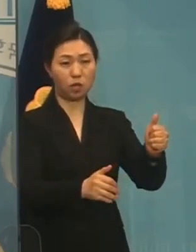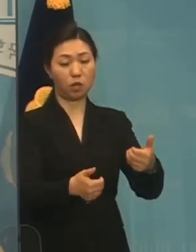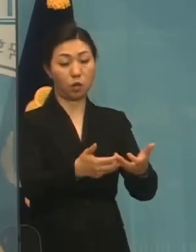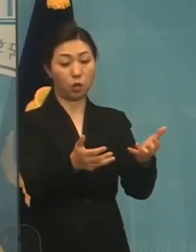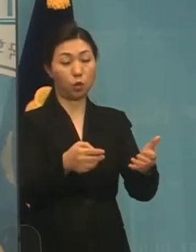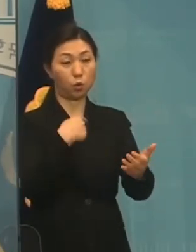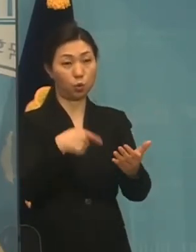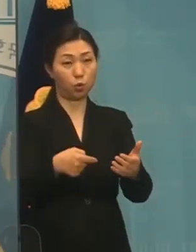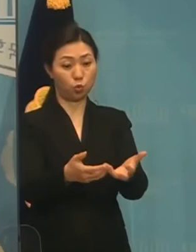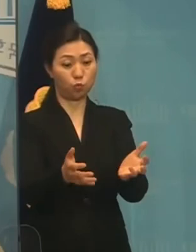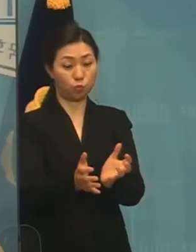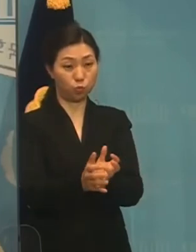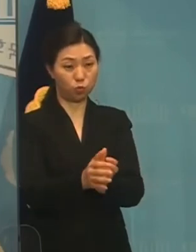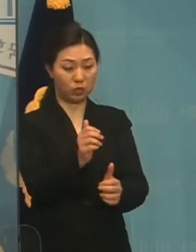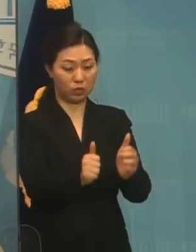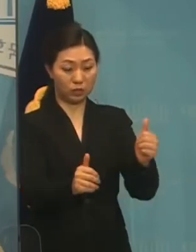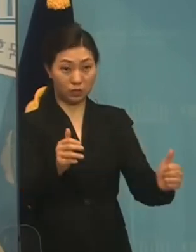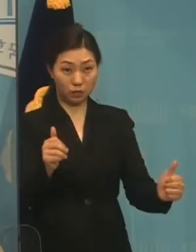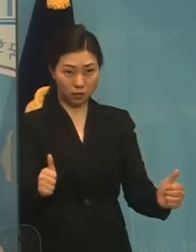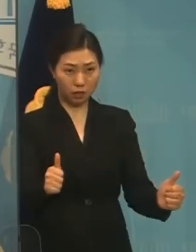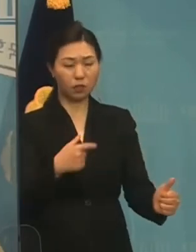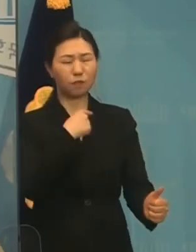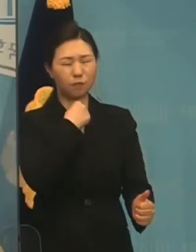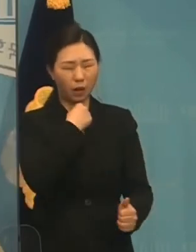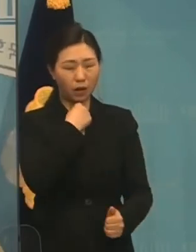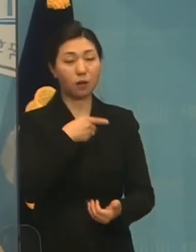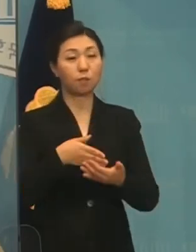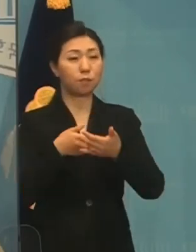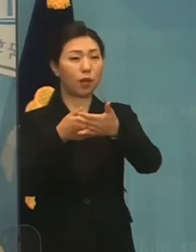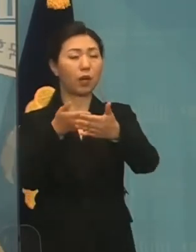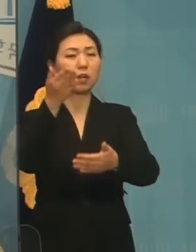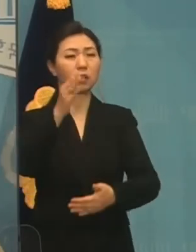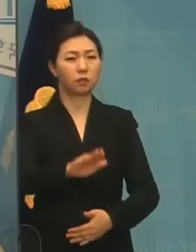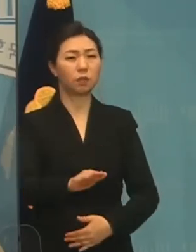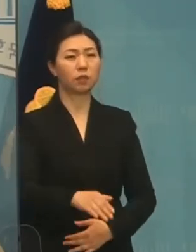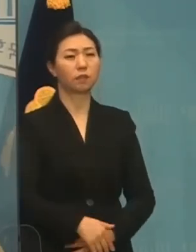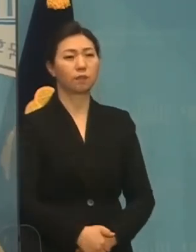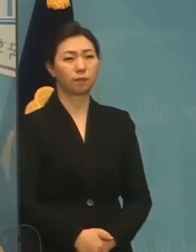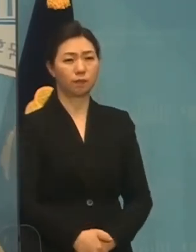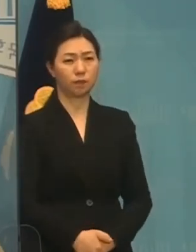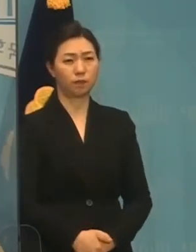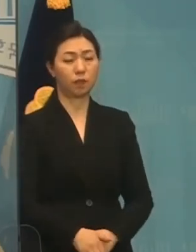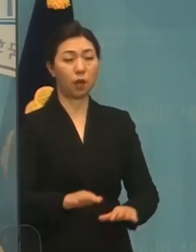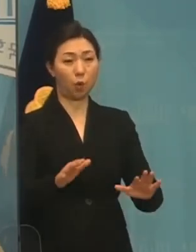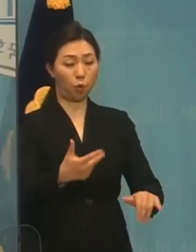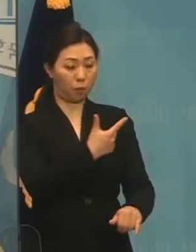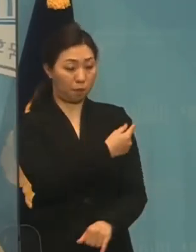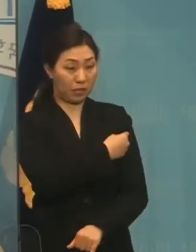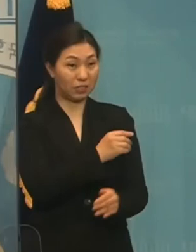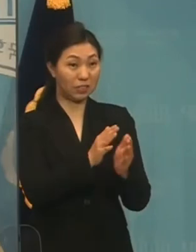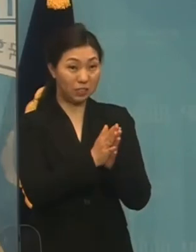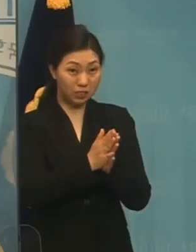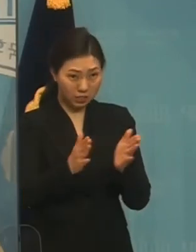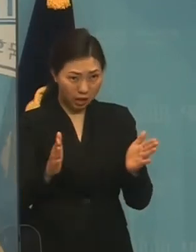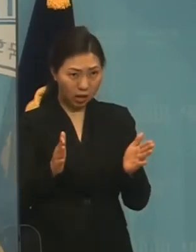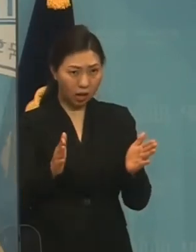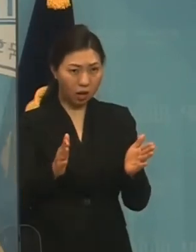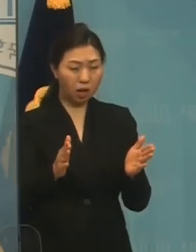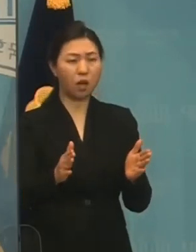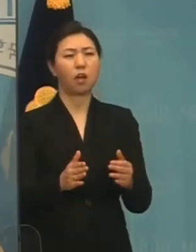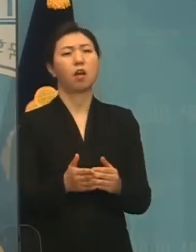교육감들께서도 이런 요청을 했습니다만 오늘 백신 접종이 시작되는 이